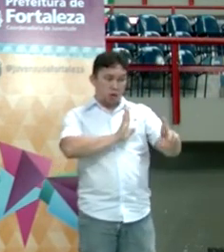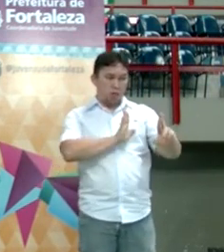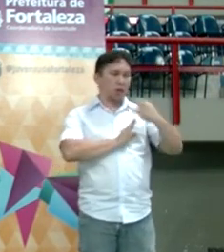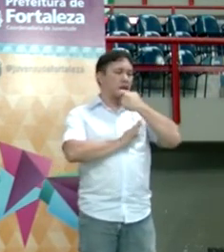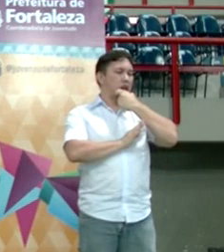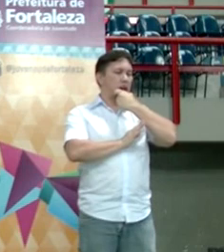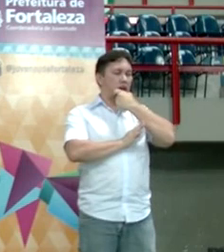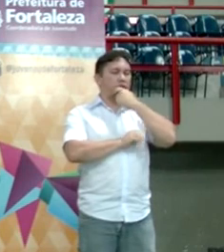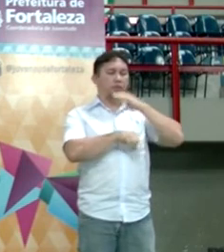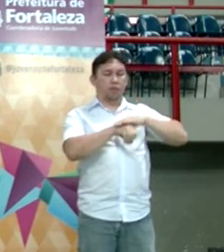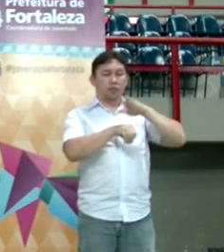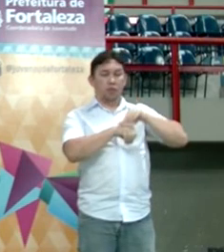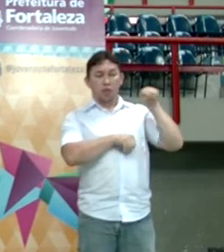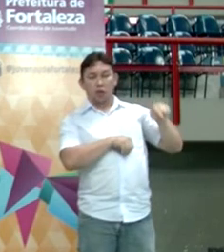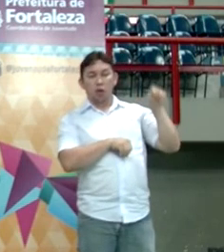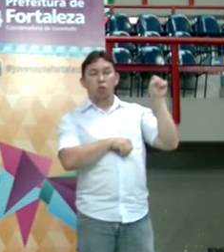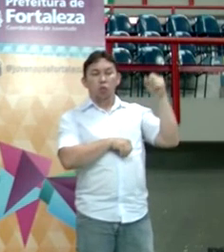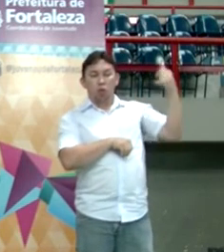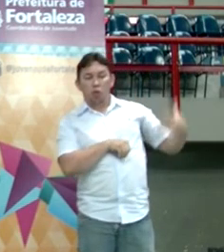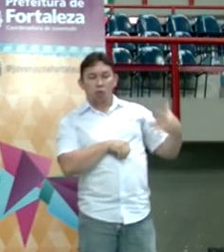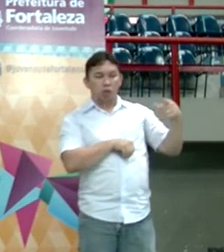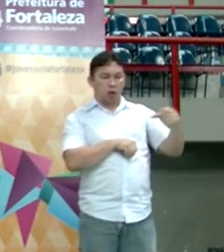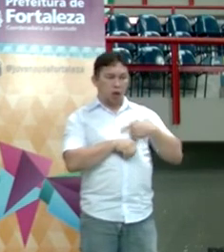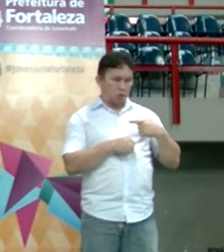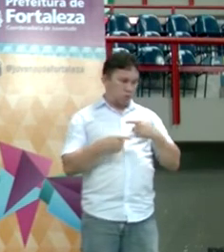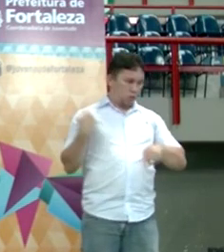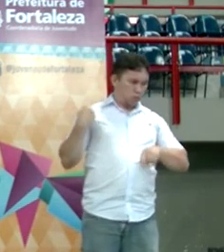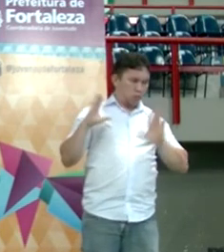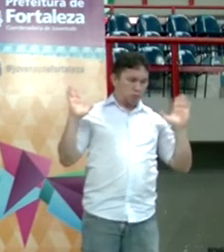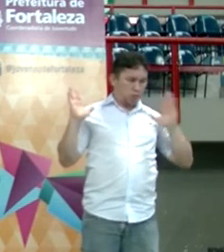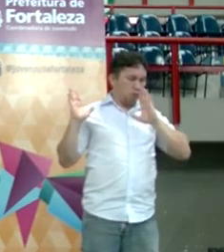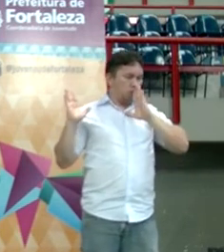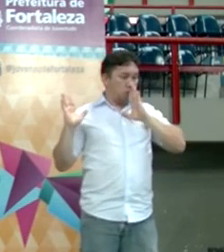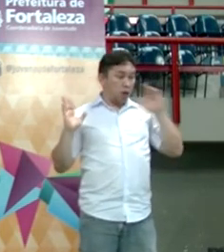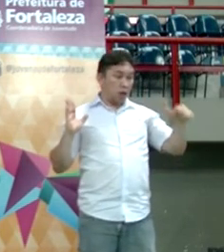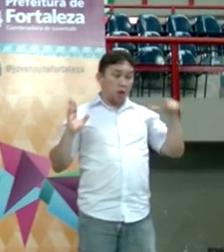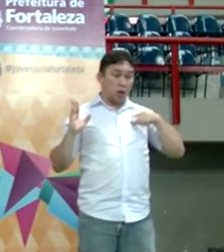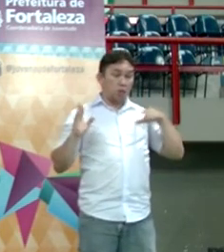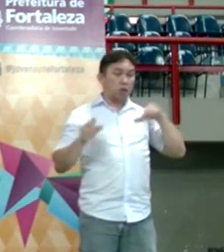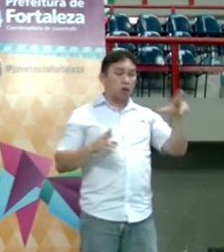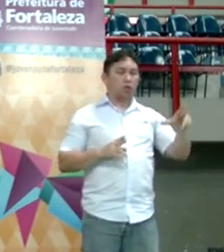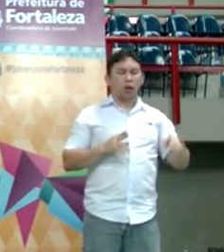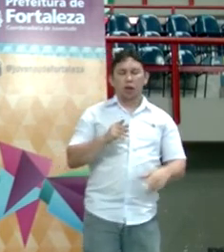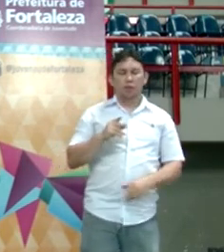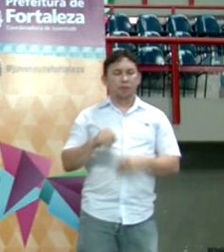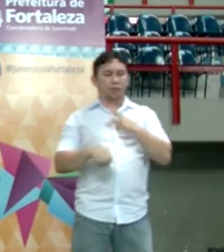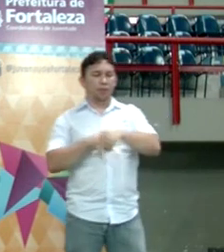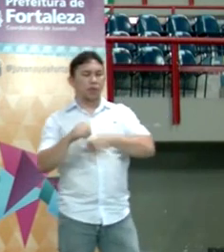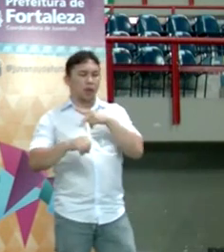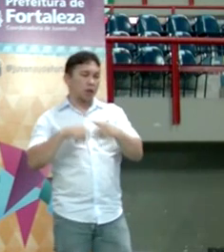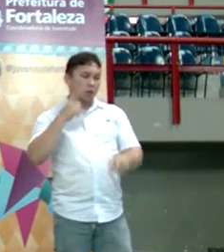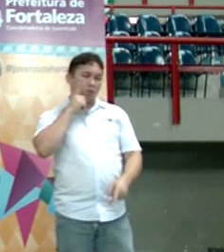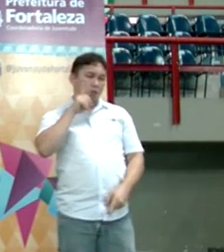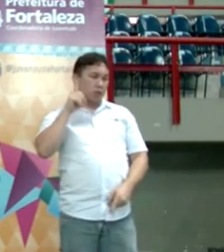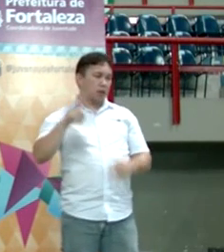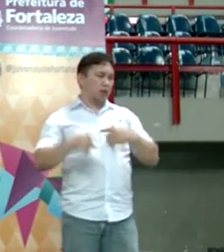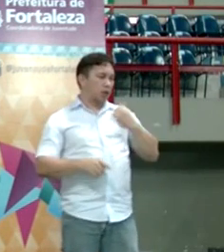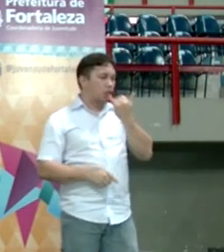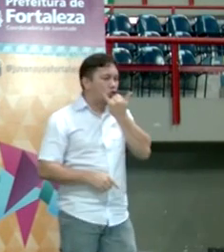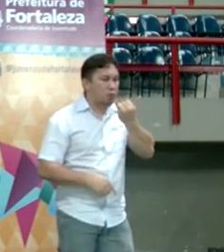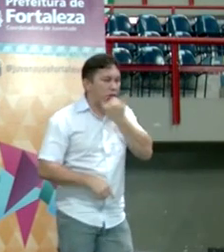da Inglaterra, ela não vai dizer que é contra. É como se o governo americano pedisse desculpa por todas as guerras que ele